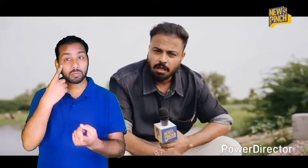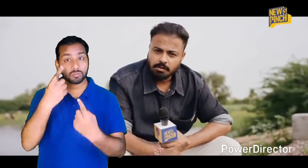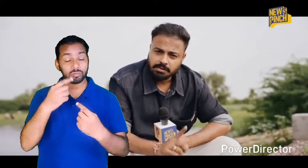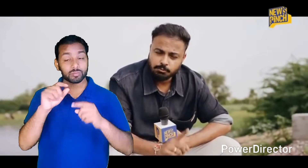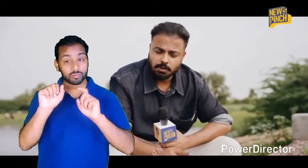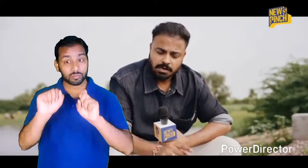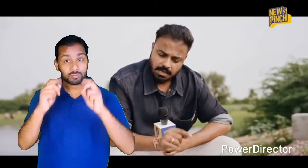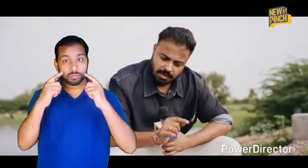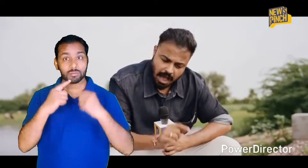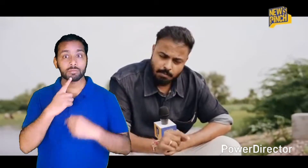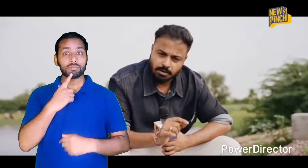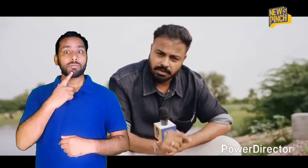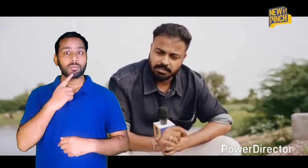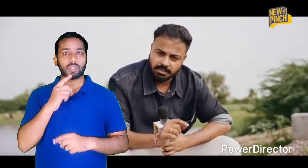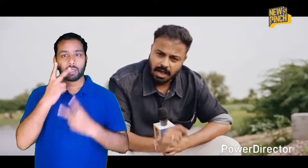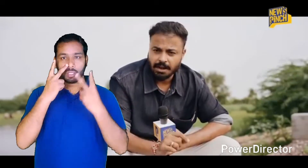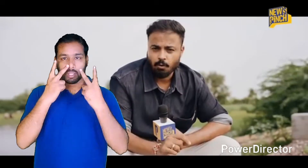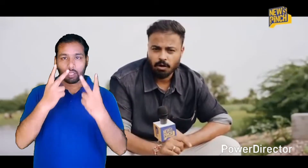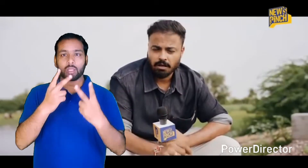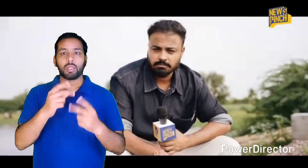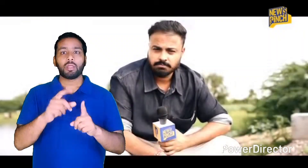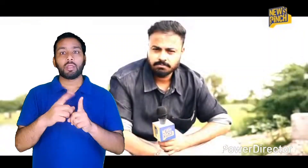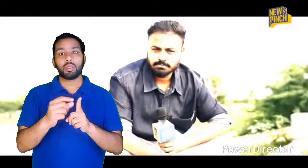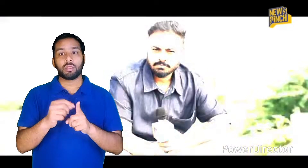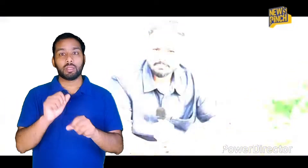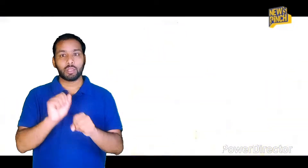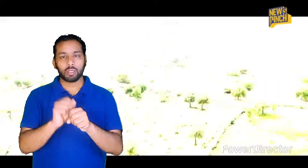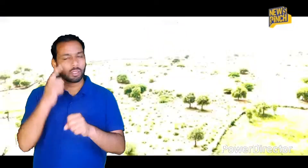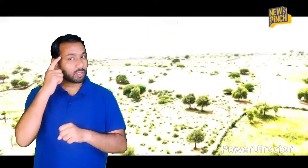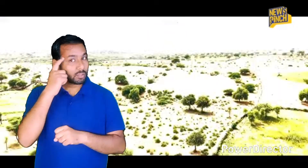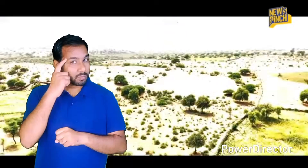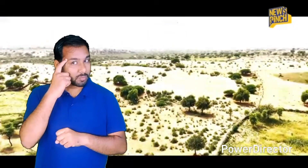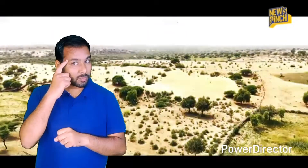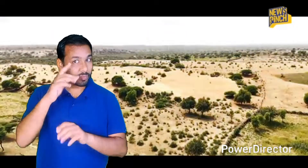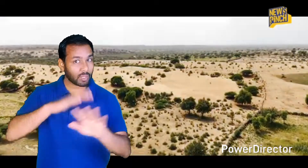होगा, इस पर काम करके दिखाना होगा।